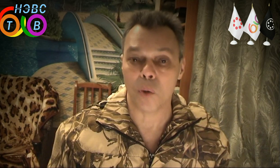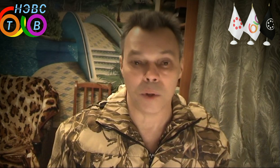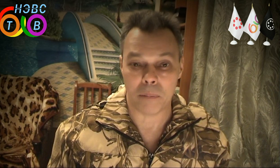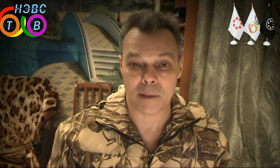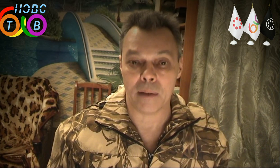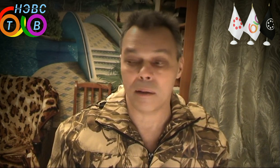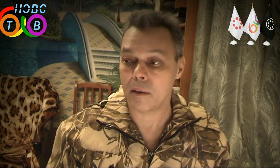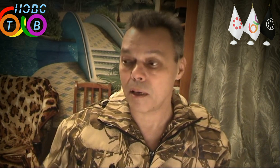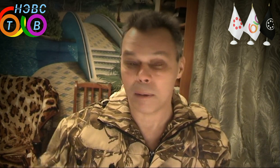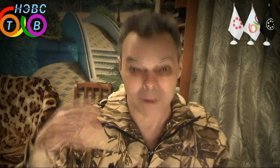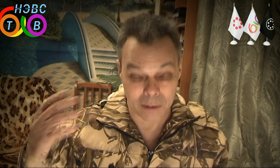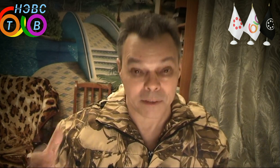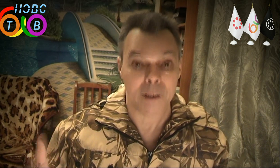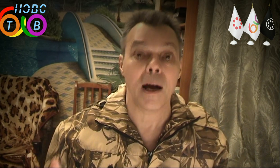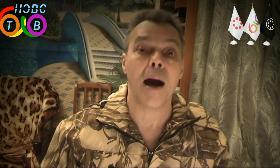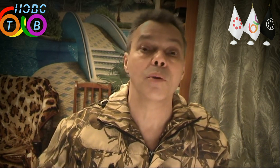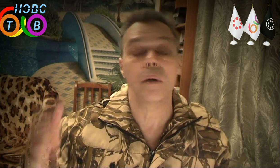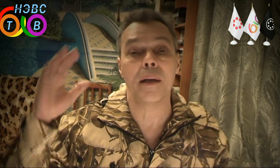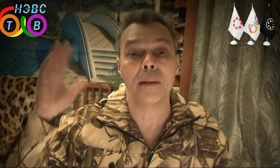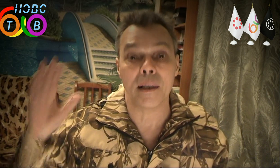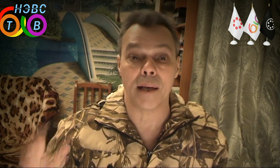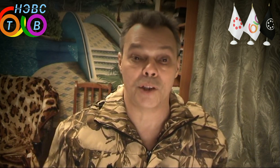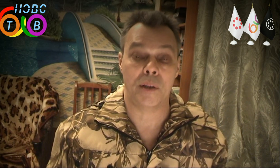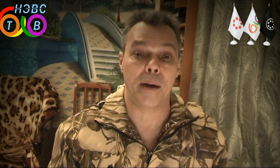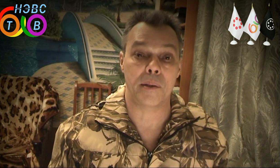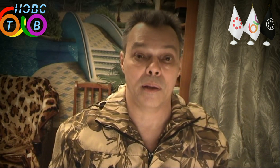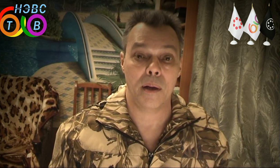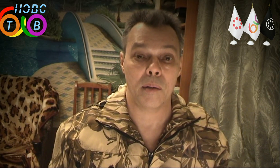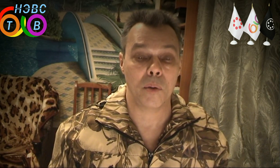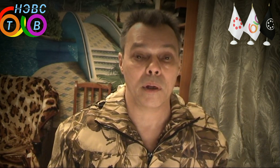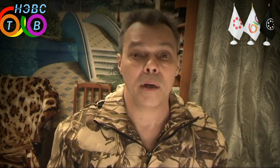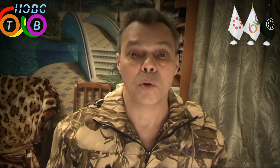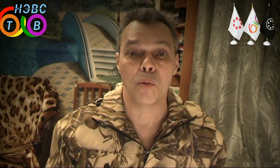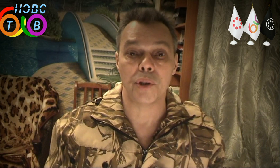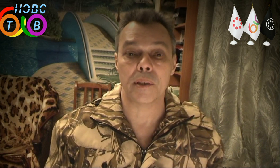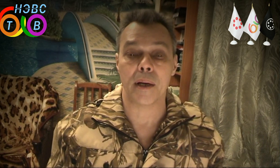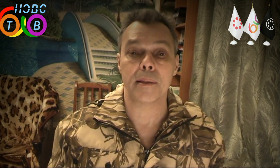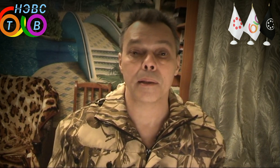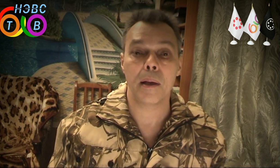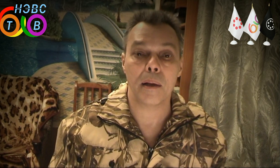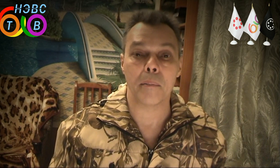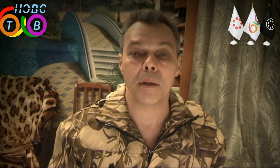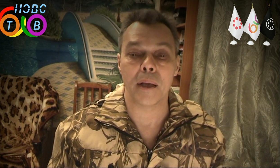происходит как бы всегда, а только иногда начинается ребенок, и то мужчина старается как бы даже